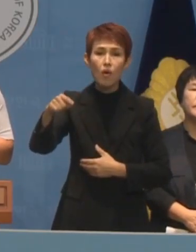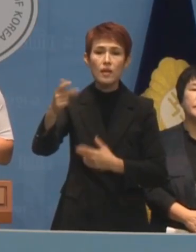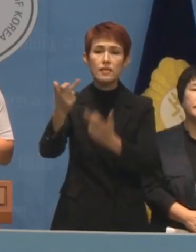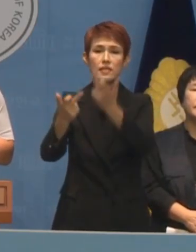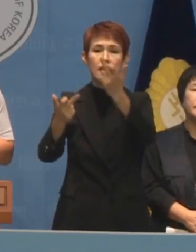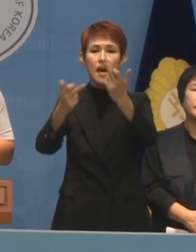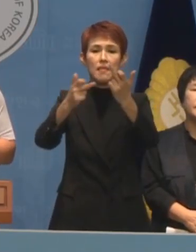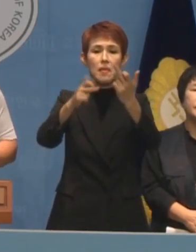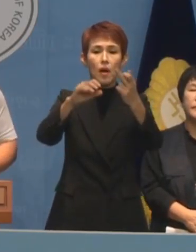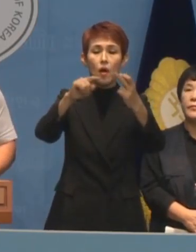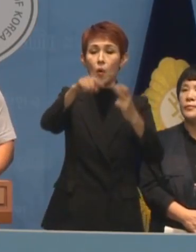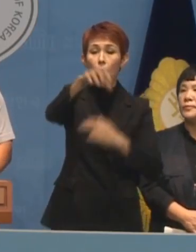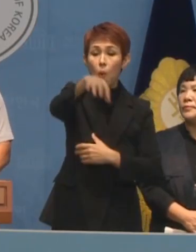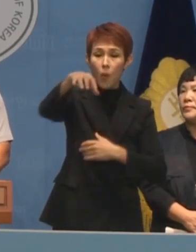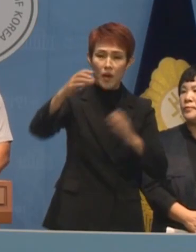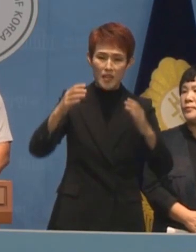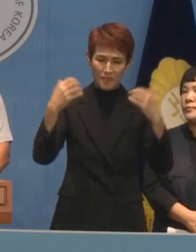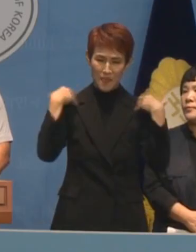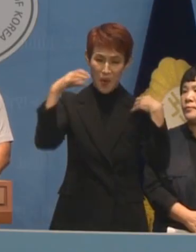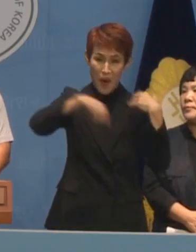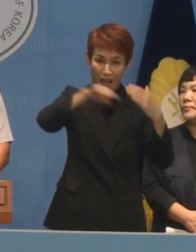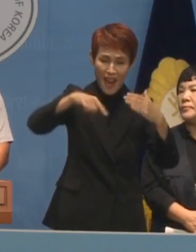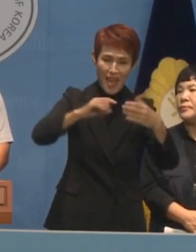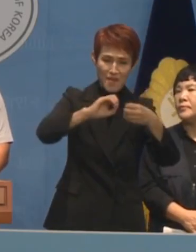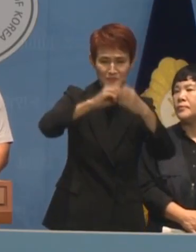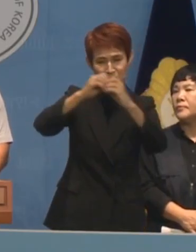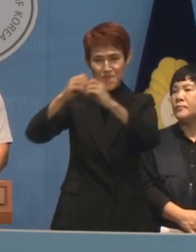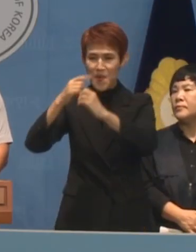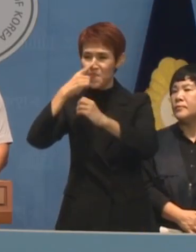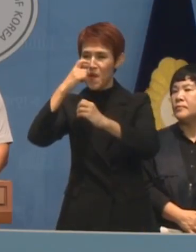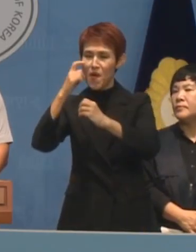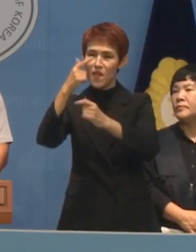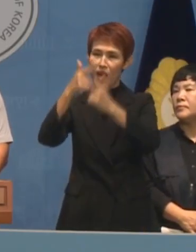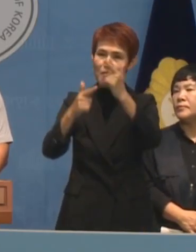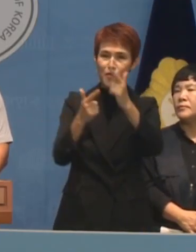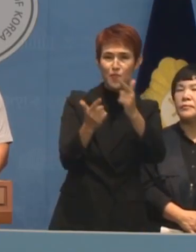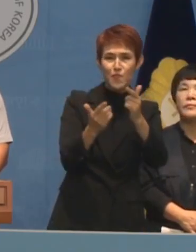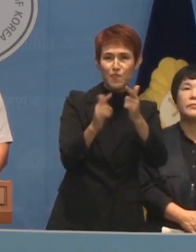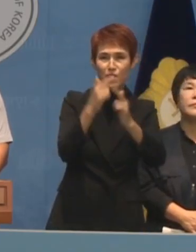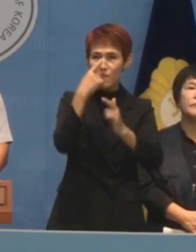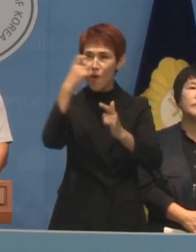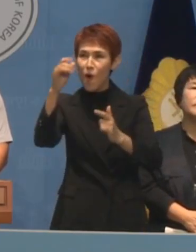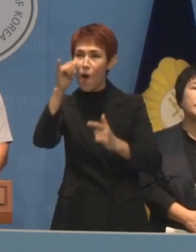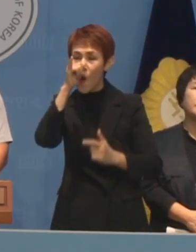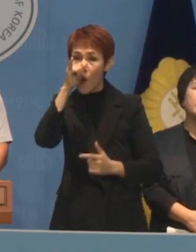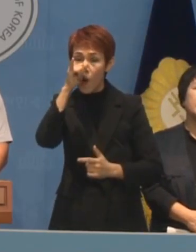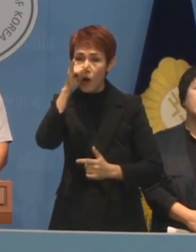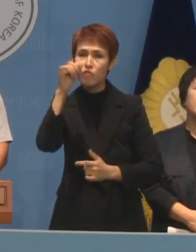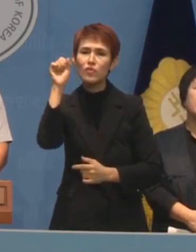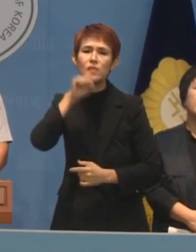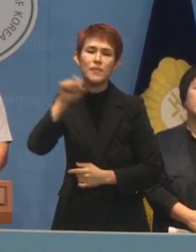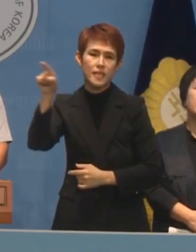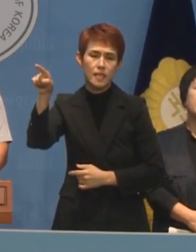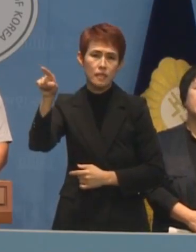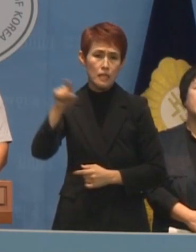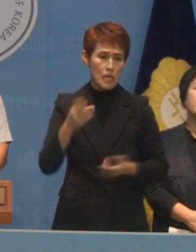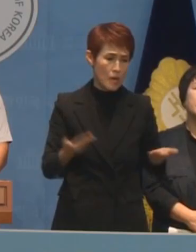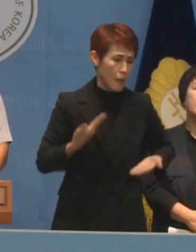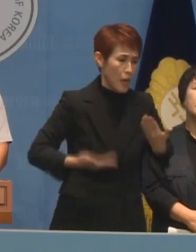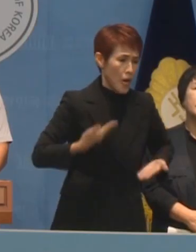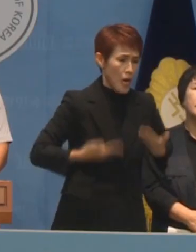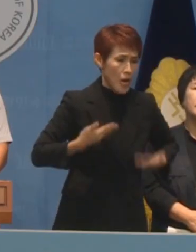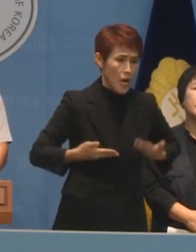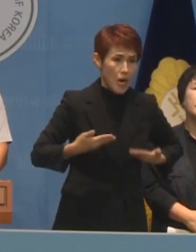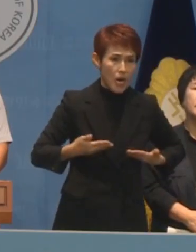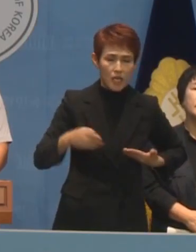꾸미는 것입니다. 잘 정돈된 하단을 보면 직원들은 물론 외부에서 오는 손님도 좋아할 것입니다. 바쁜 업무 중에도